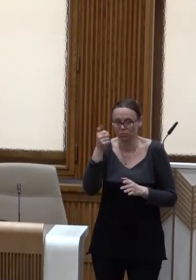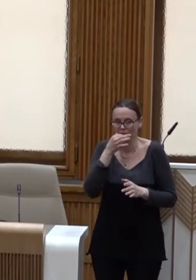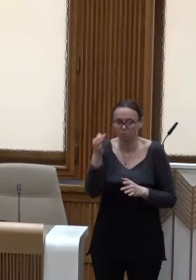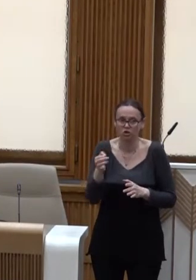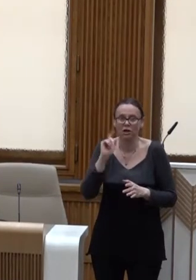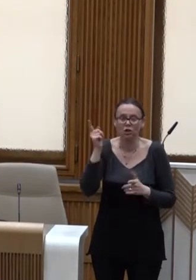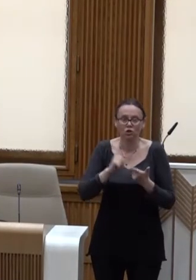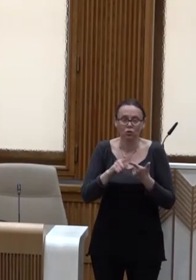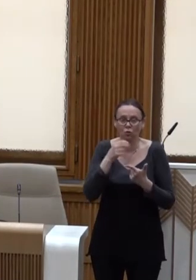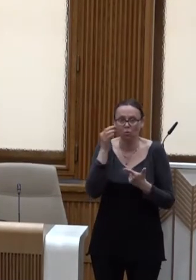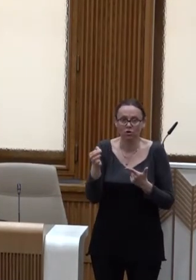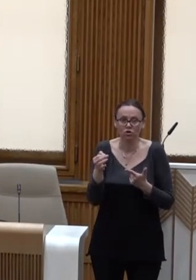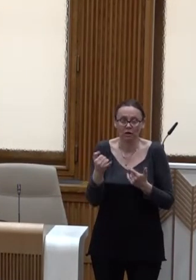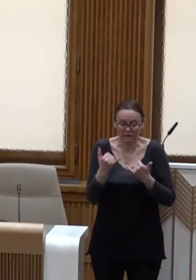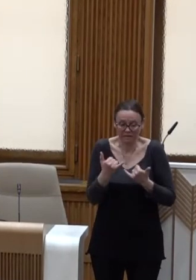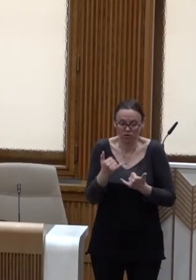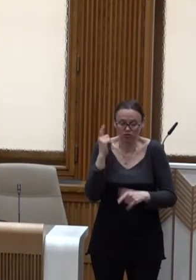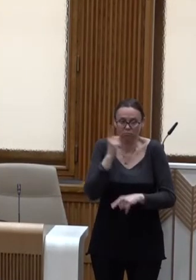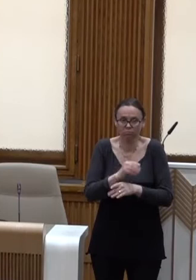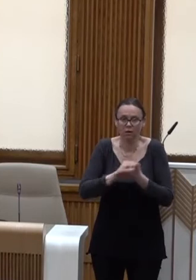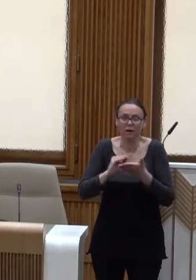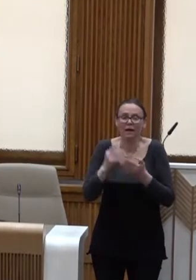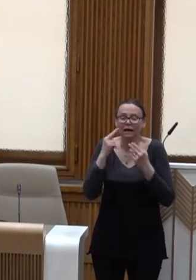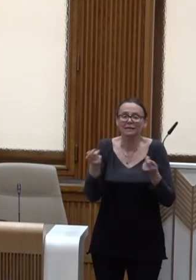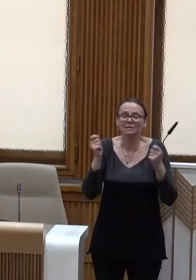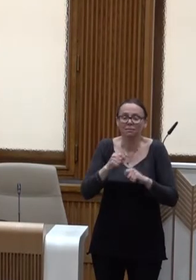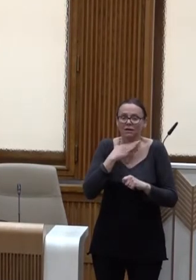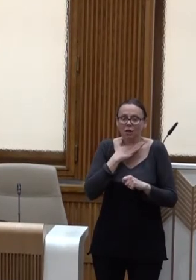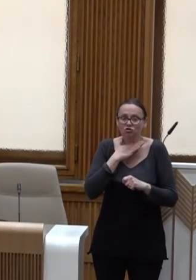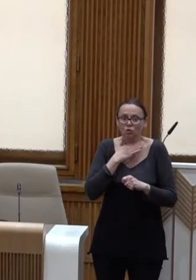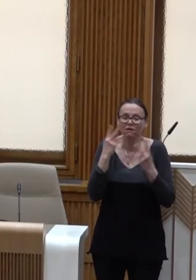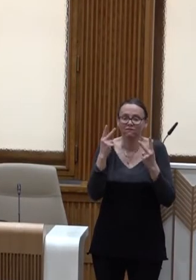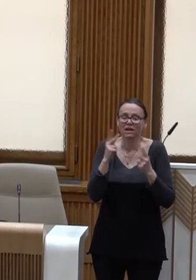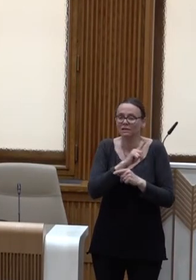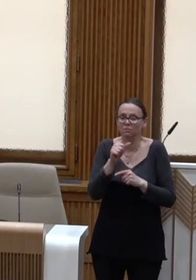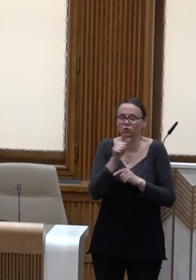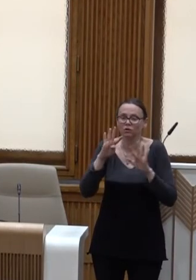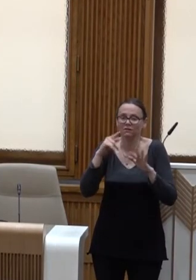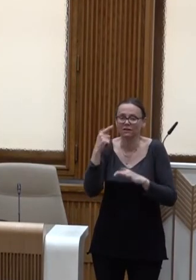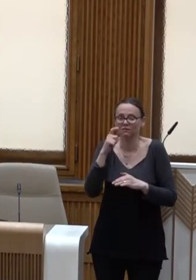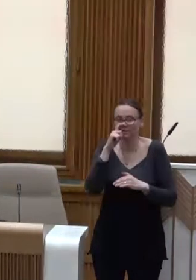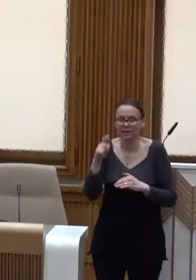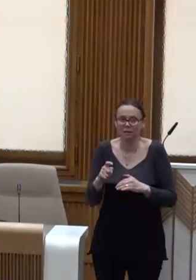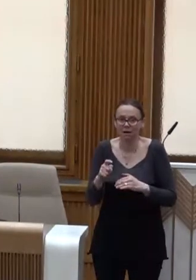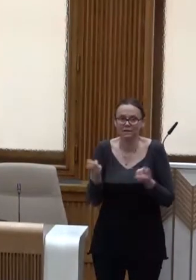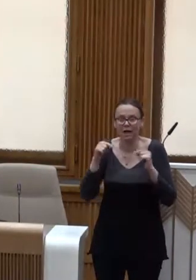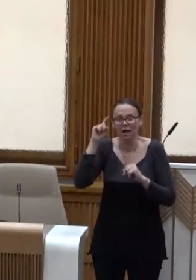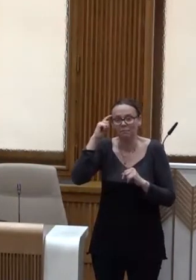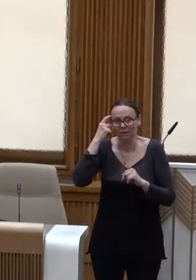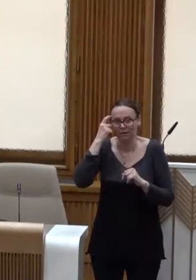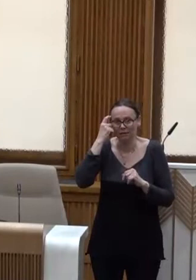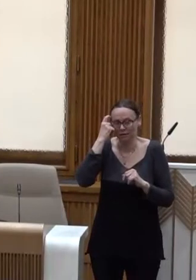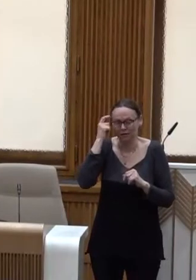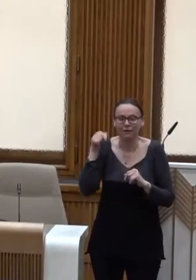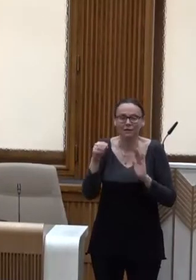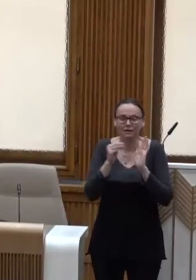vprašanje. Drugo vprašanje. Aktualna odredba glede zaprtja šol menda velja samo do 29. marca. Ali menite, da je